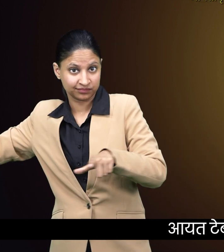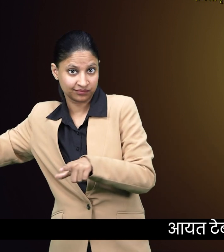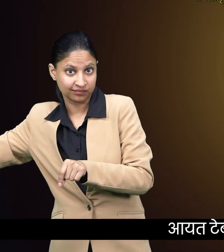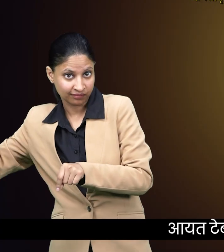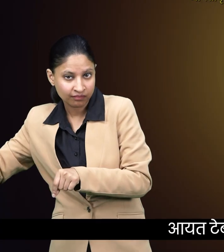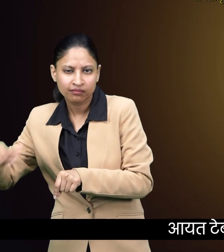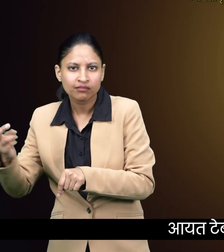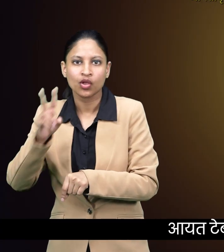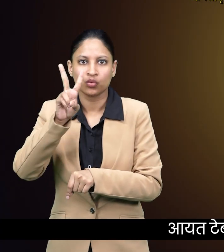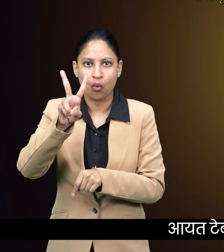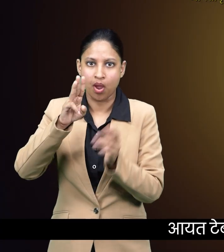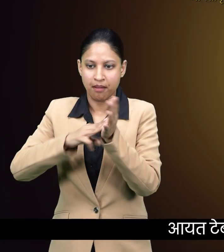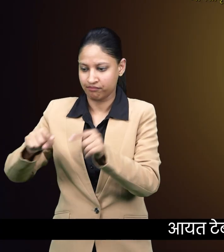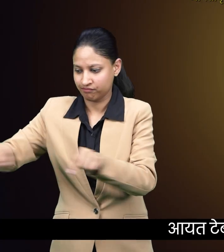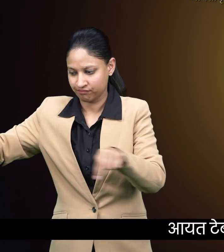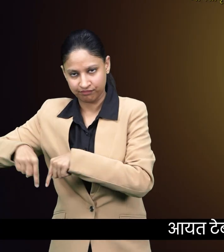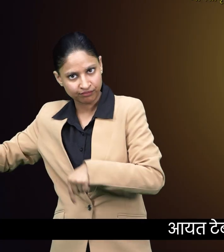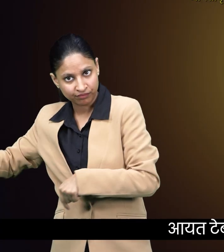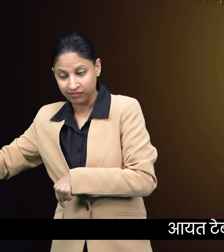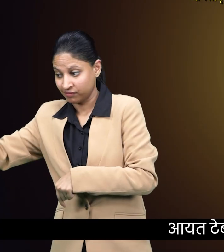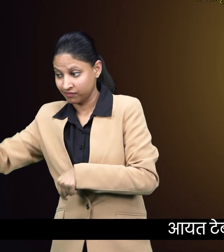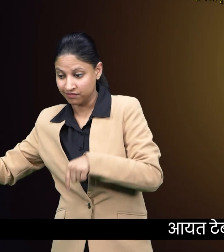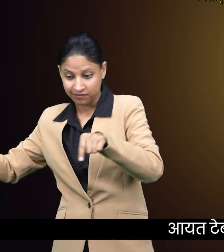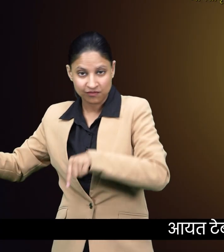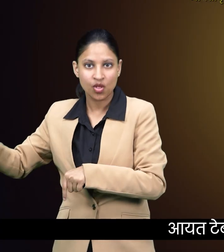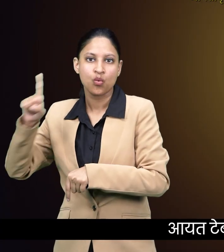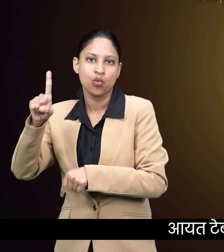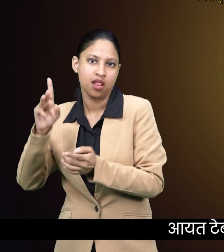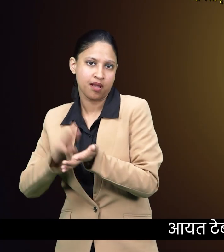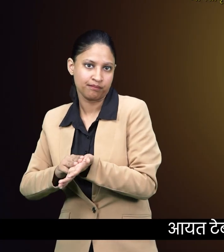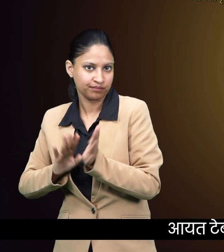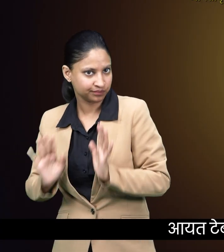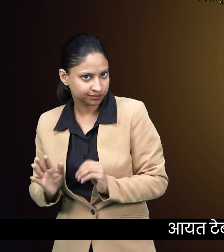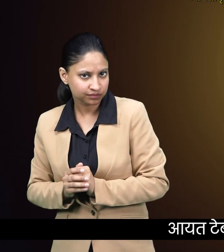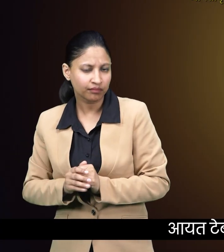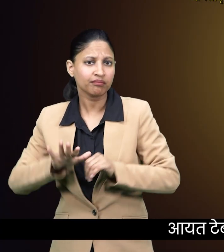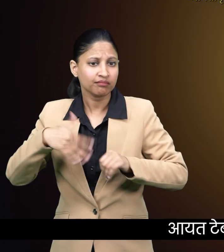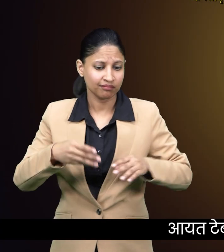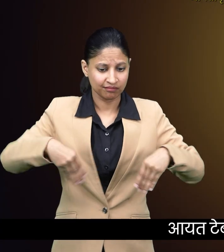आयत टेबल लांबी बरोबर 2 मीटर, रुंदी बरोबर 1 मीटर.